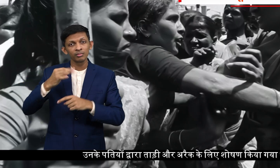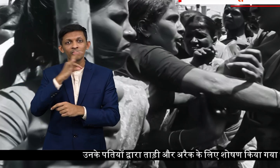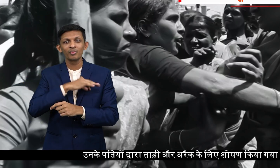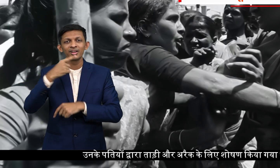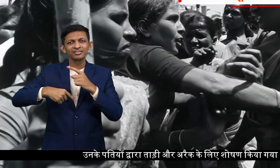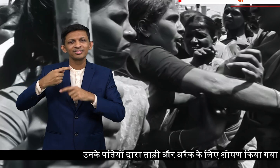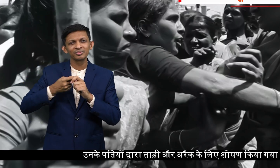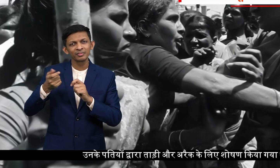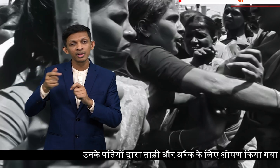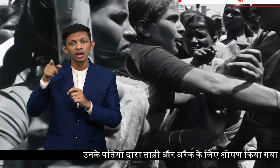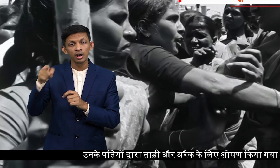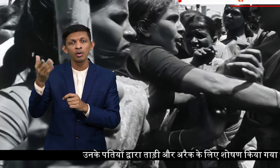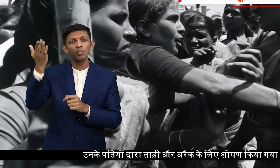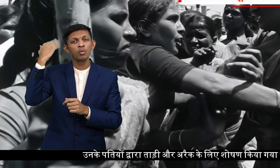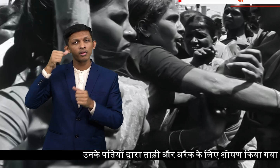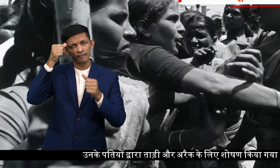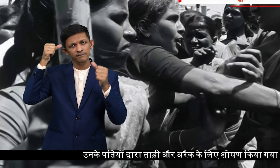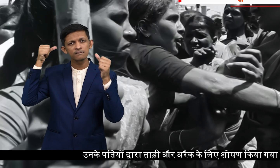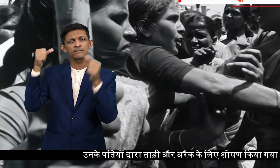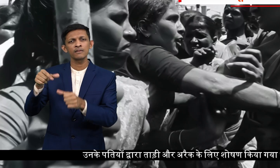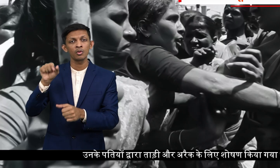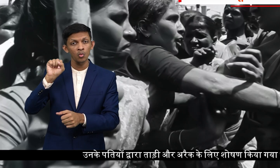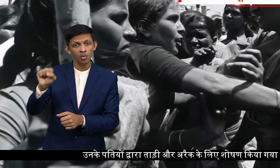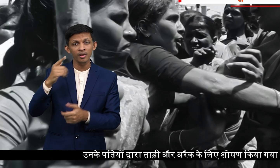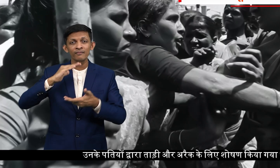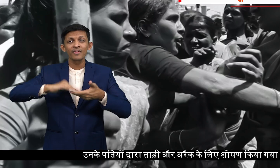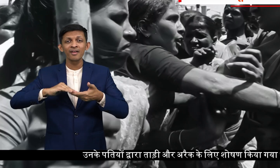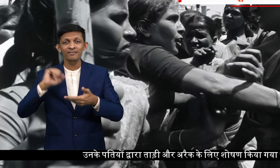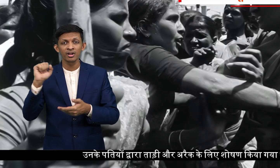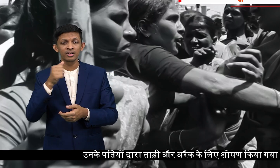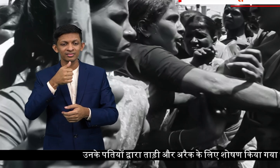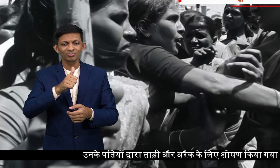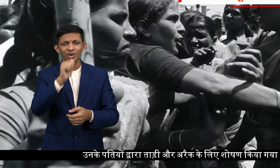और अरेक के लिए शोषण किया गया था।